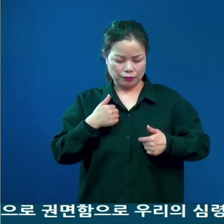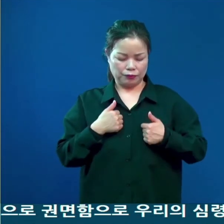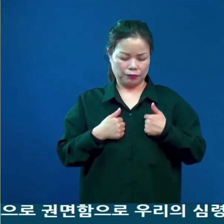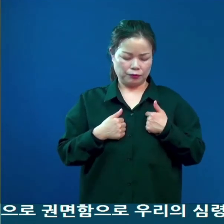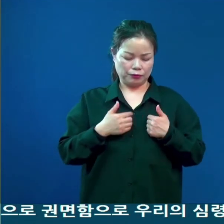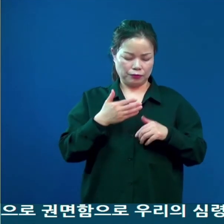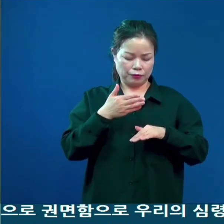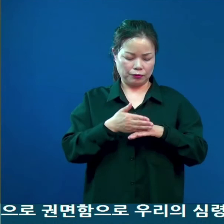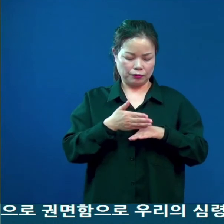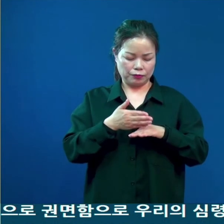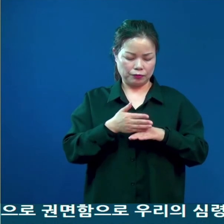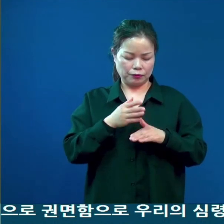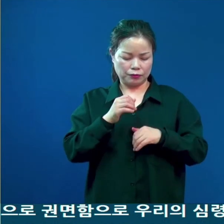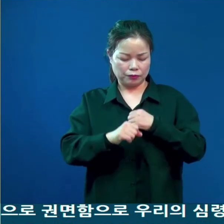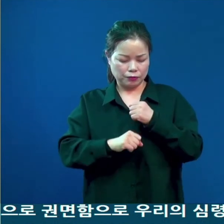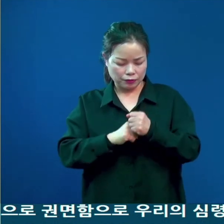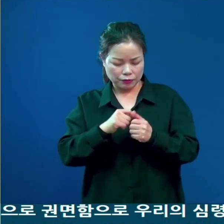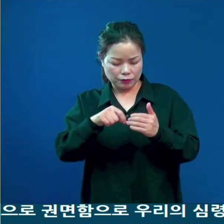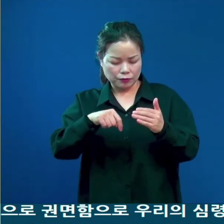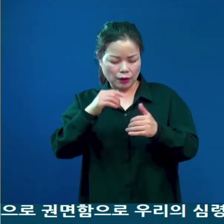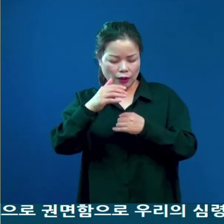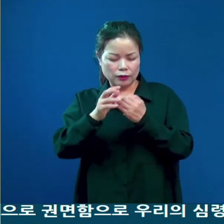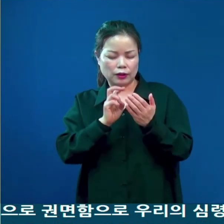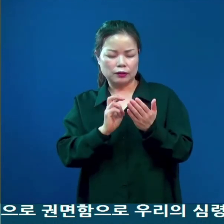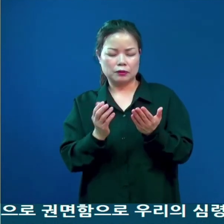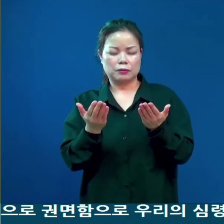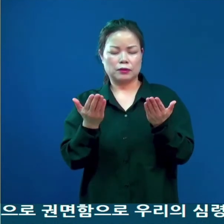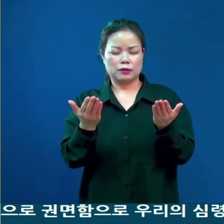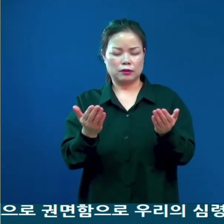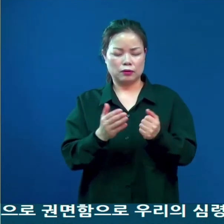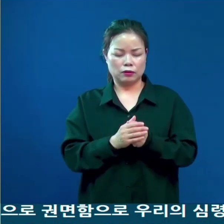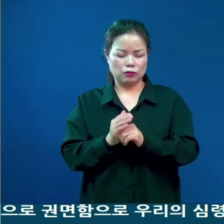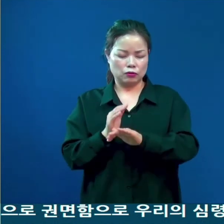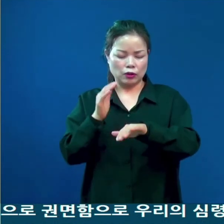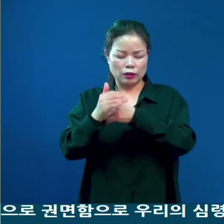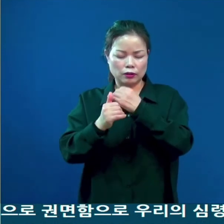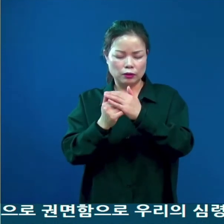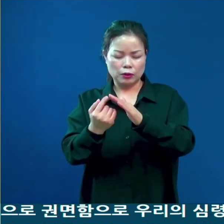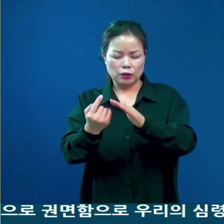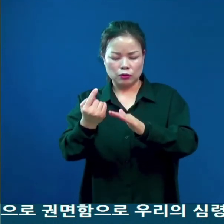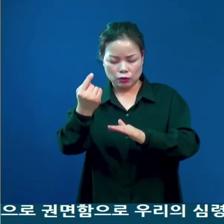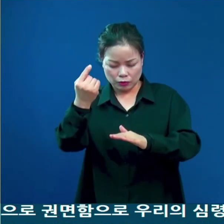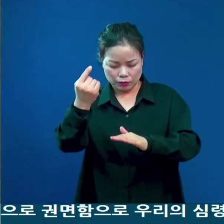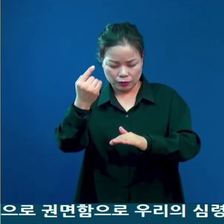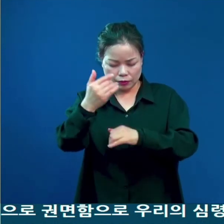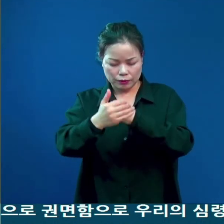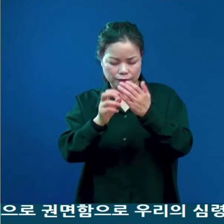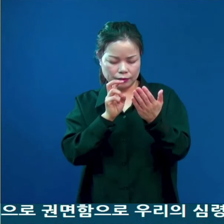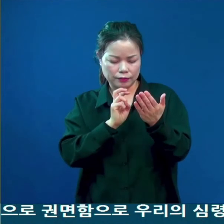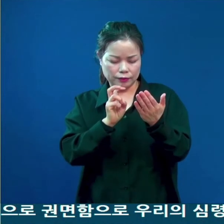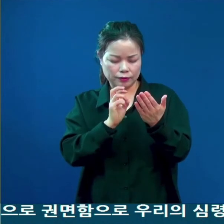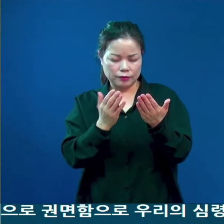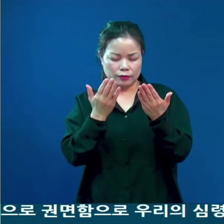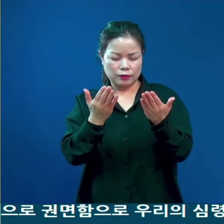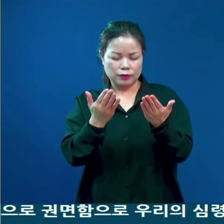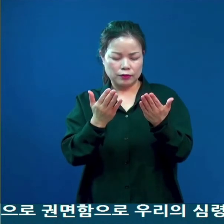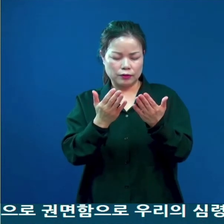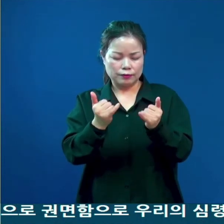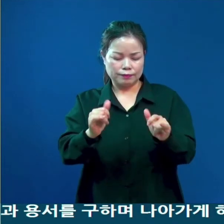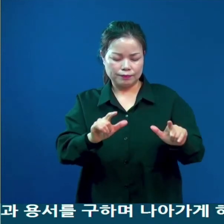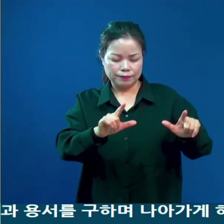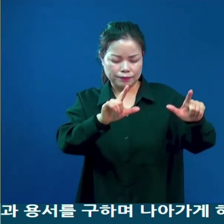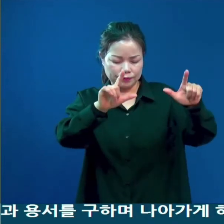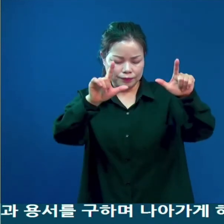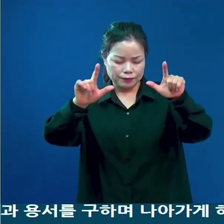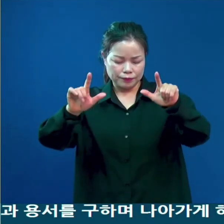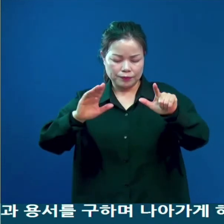기쁨과 감사함과 자유함 가운데 하나님을 찬양하는 것처럼 우리가 하나님을 높이 올려드리며 하나님을 찬양할 수 있는 인생 될 수